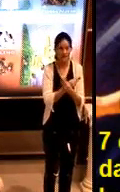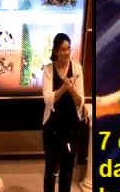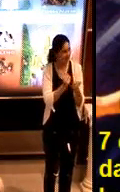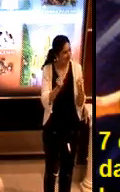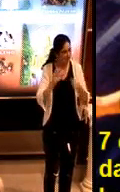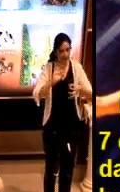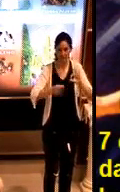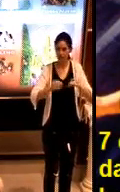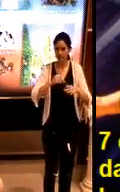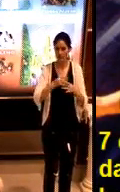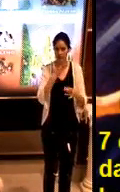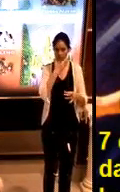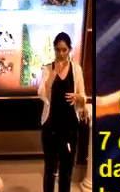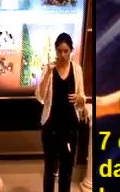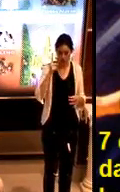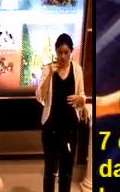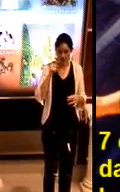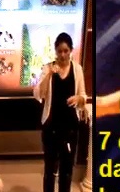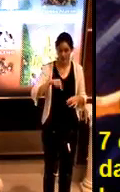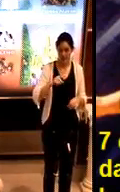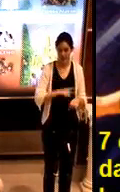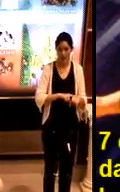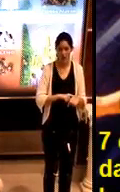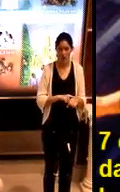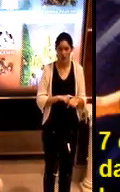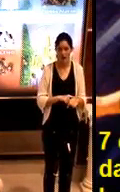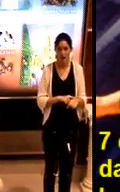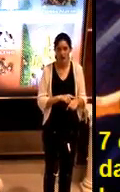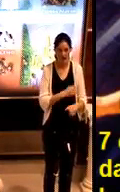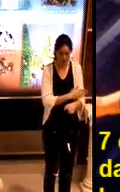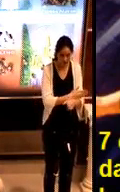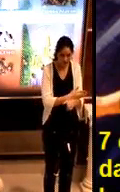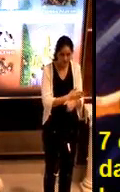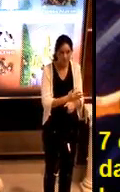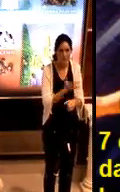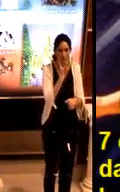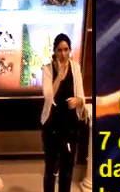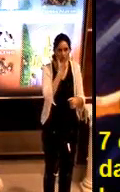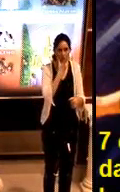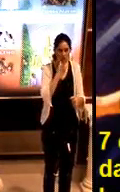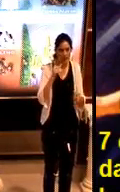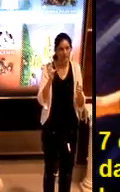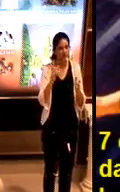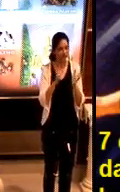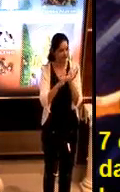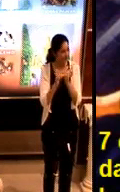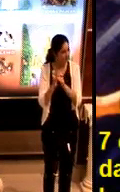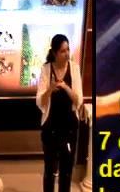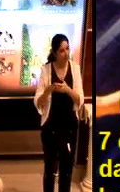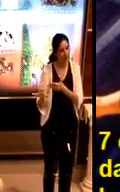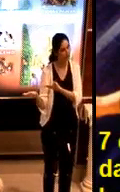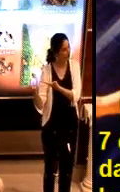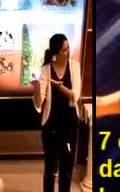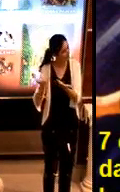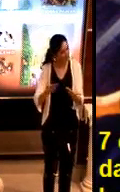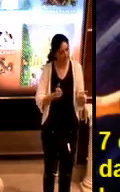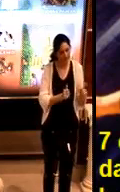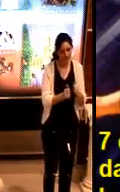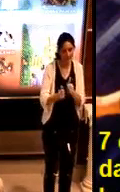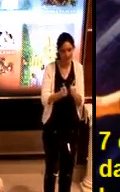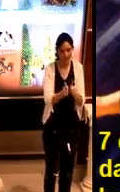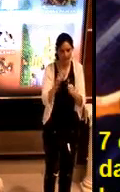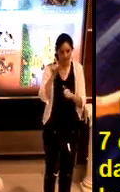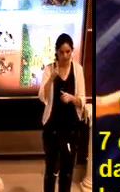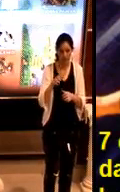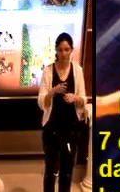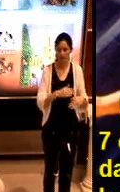en esta hora tardía Jesús nos invita a andar en sus caminos. Nos ama tiernamente. Y la segunda cosa